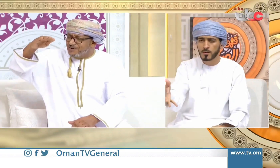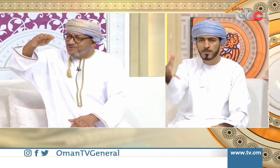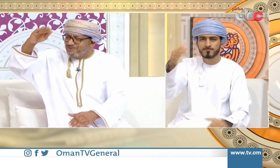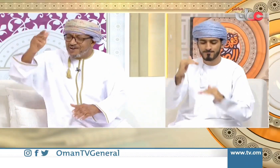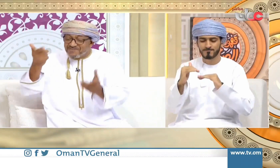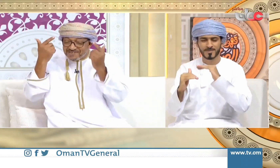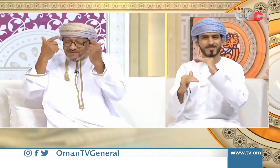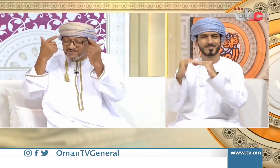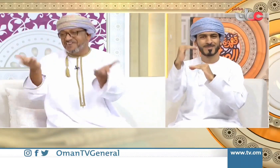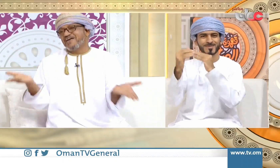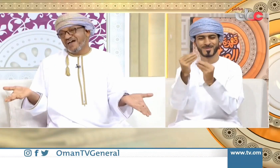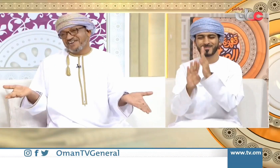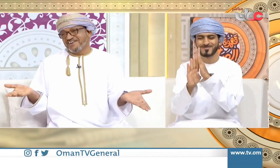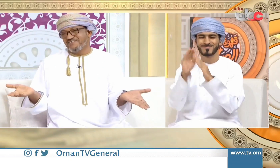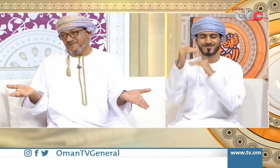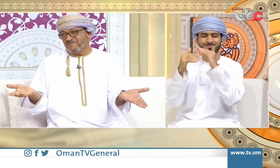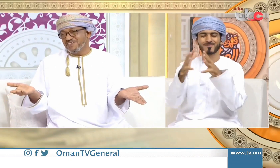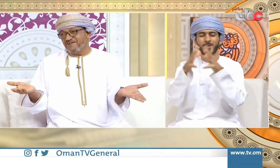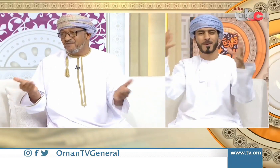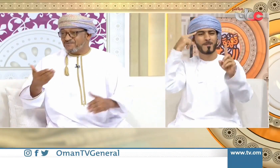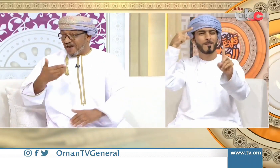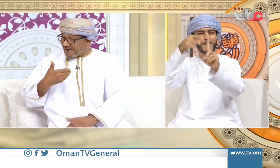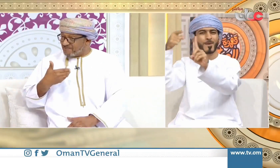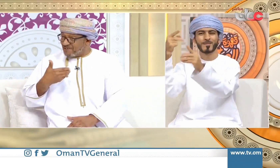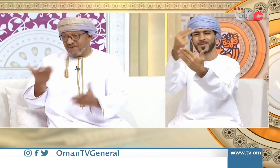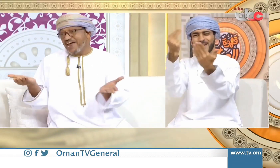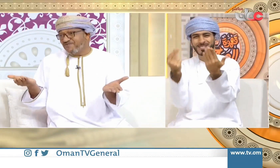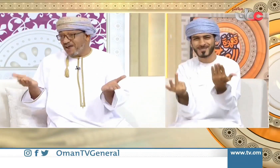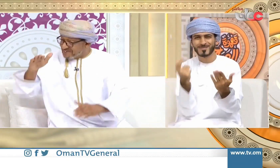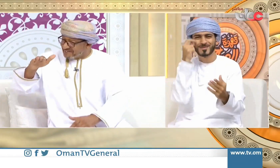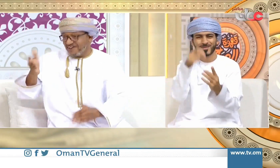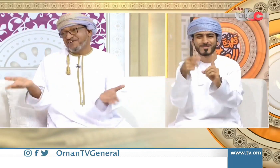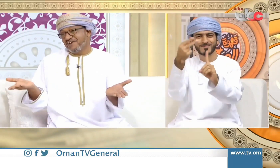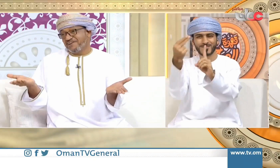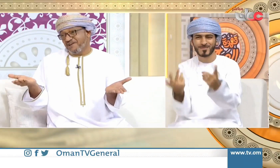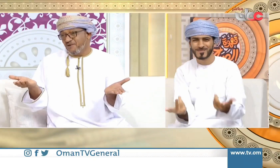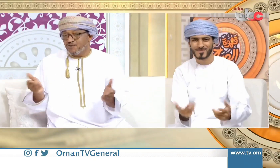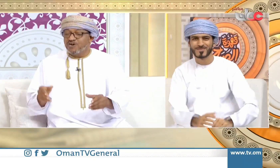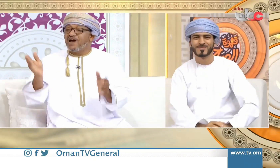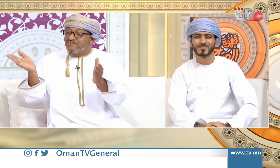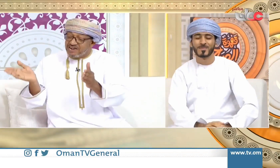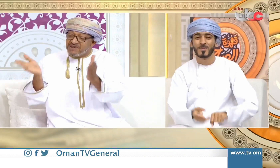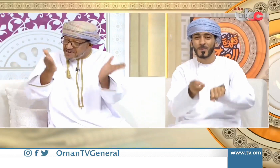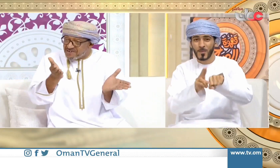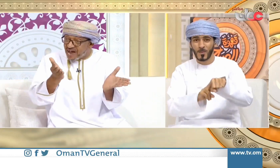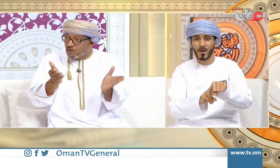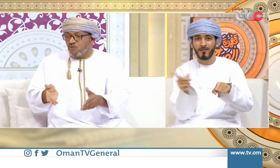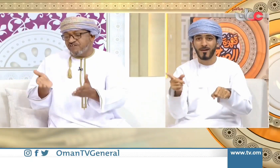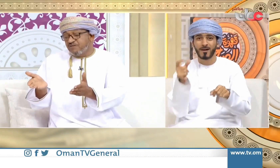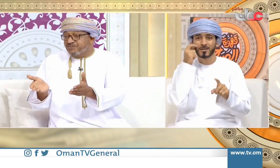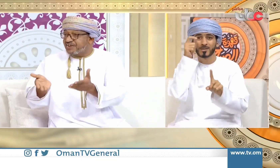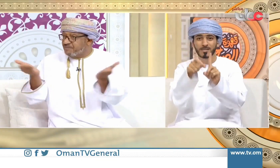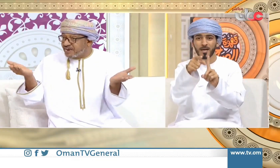شوي شوي شوي شيء كل فنان بعدين، فأنا فنان فنان كل صغير فنان، وأتبع الفنانين من